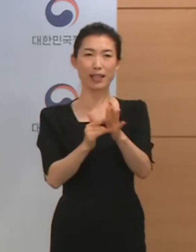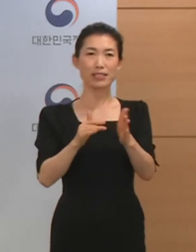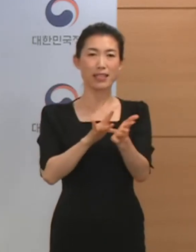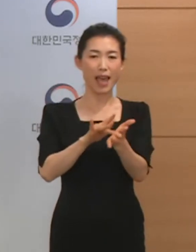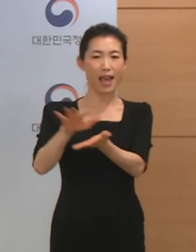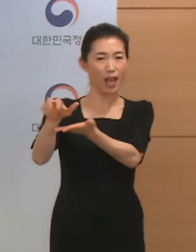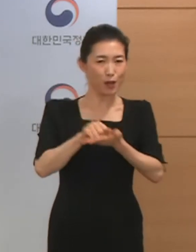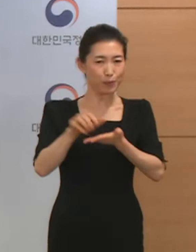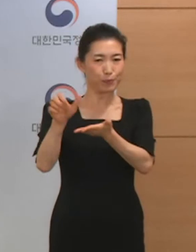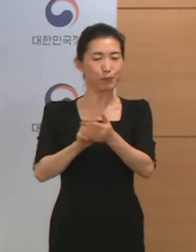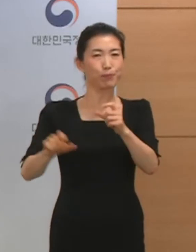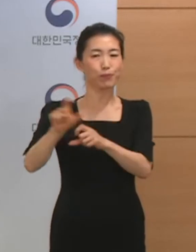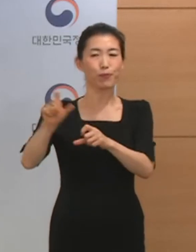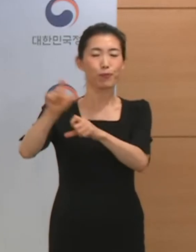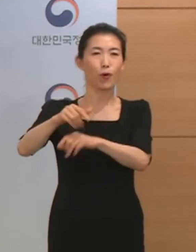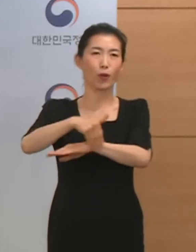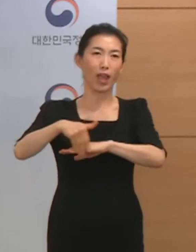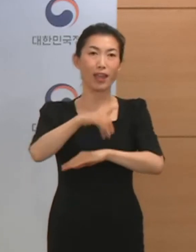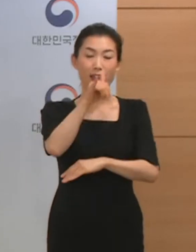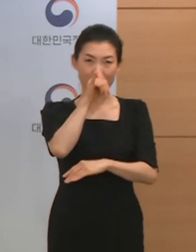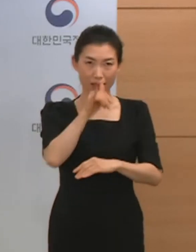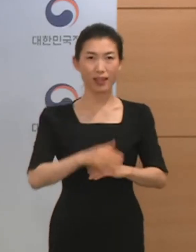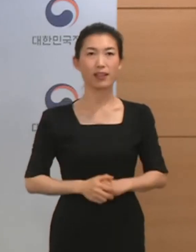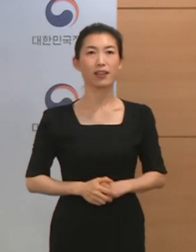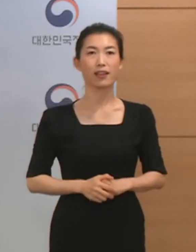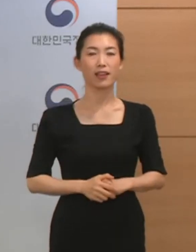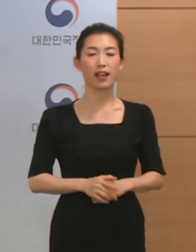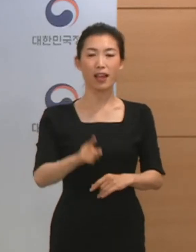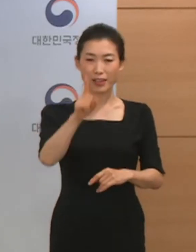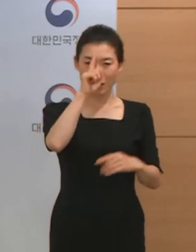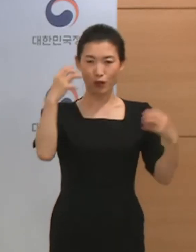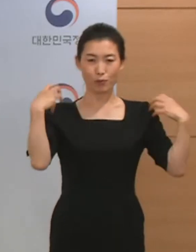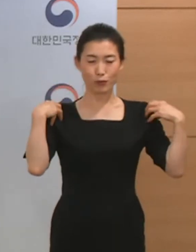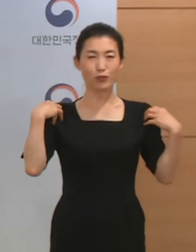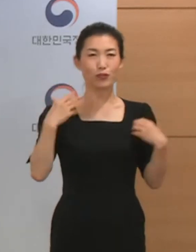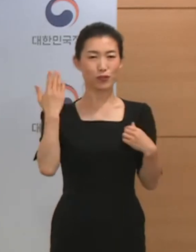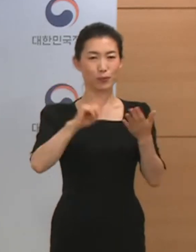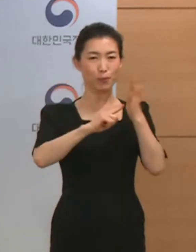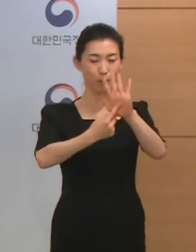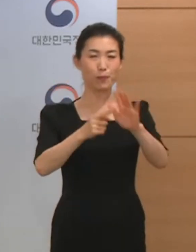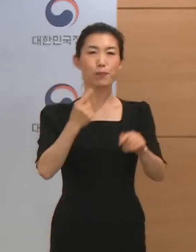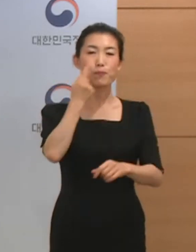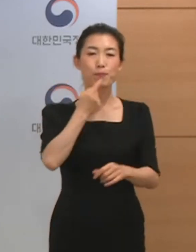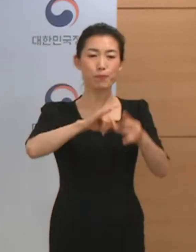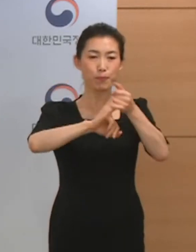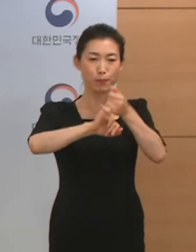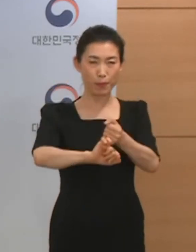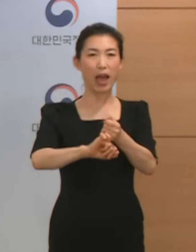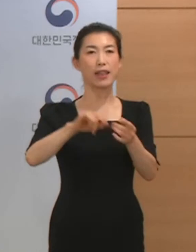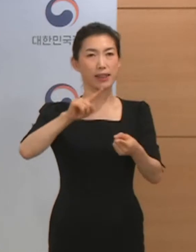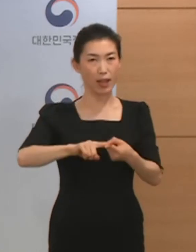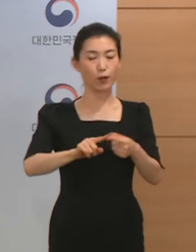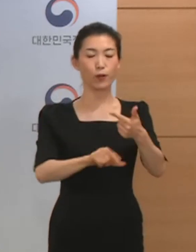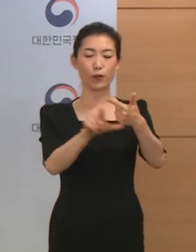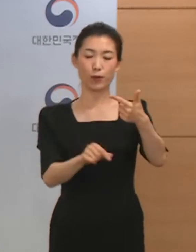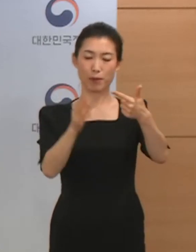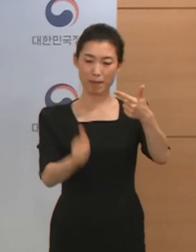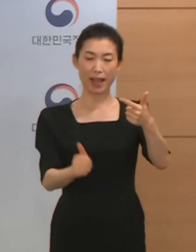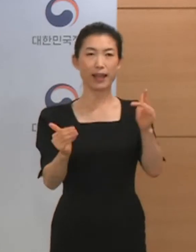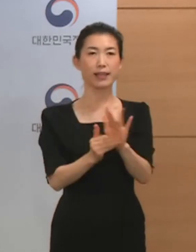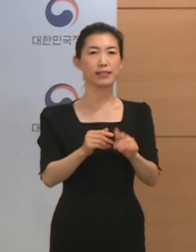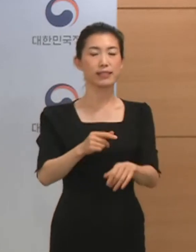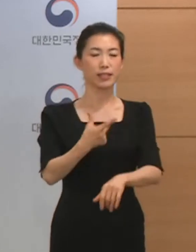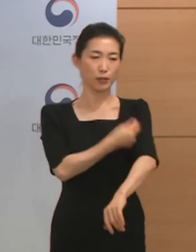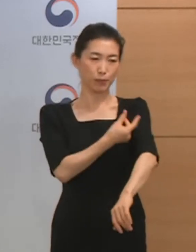들어올 예정입니다. 정부가 계속해서 약속하고 공언한 대로 6월 말까지 1,300만